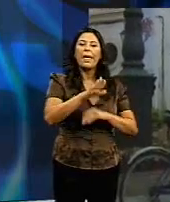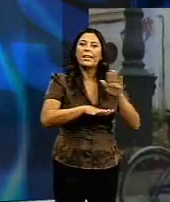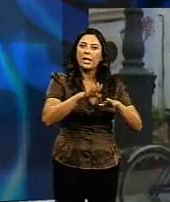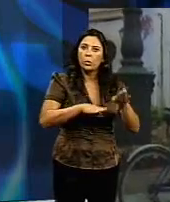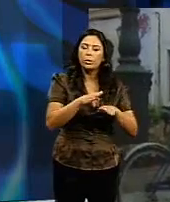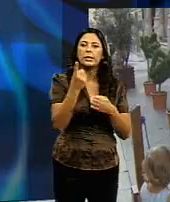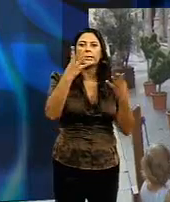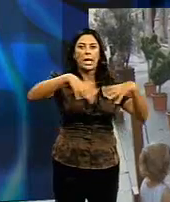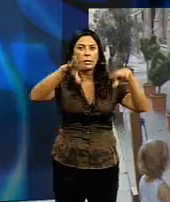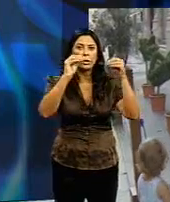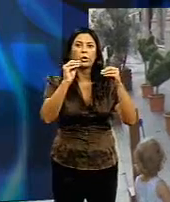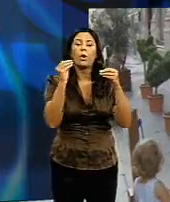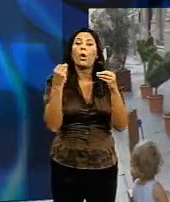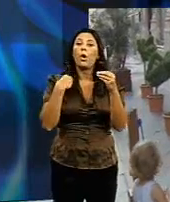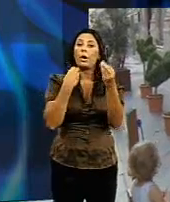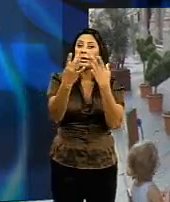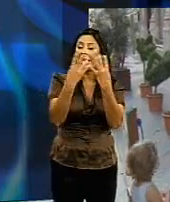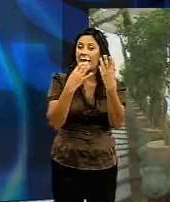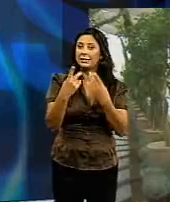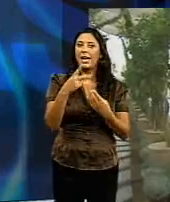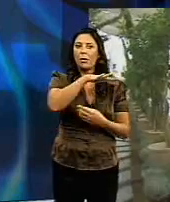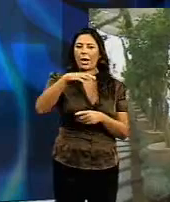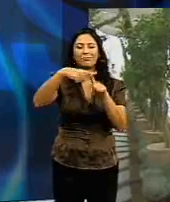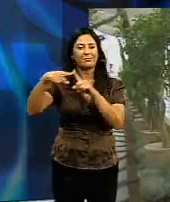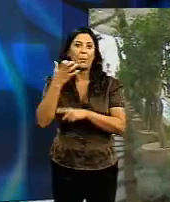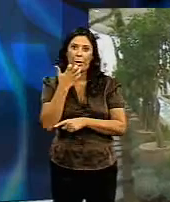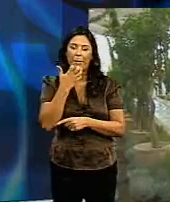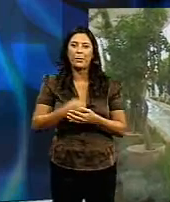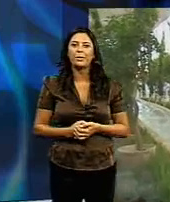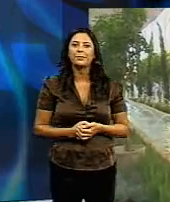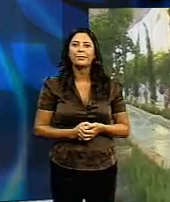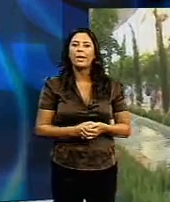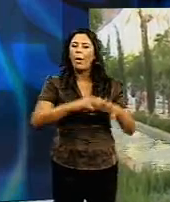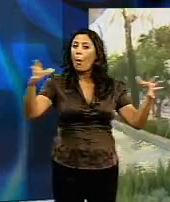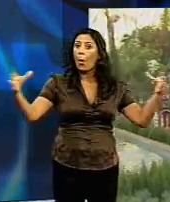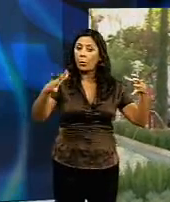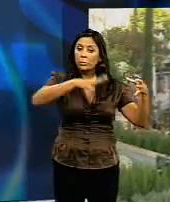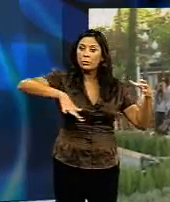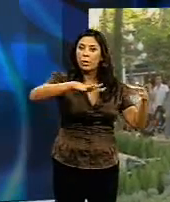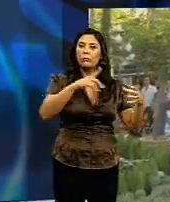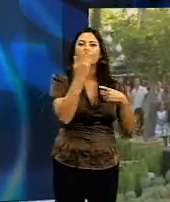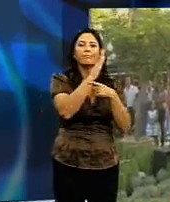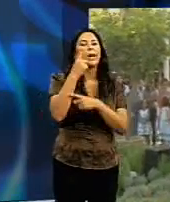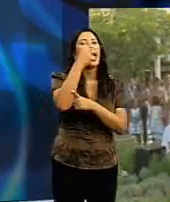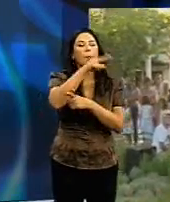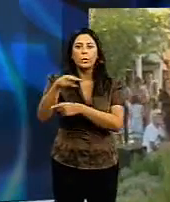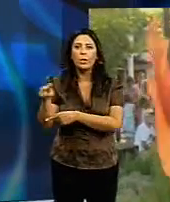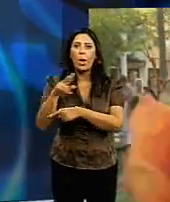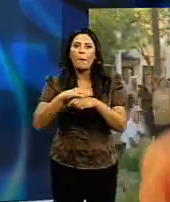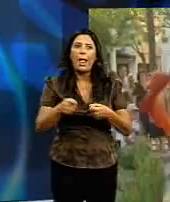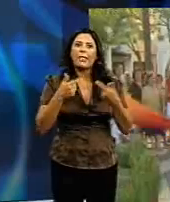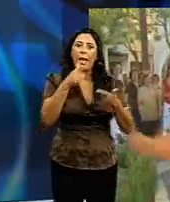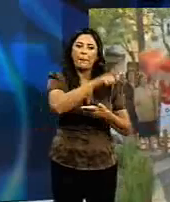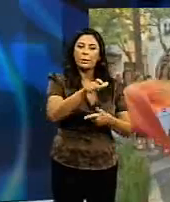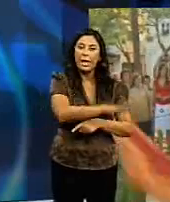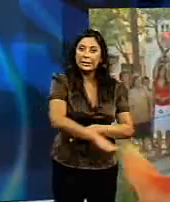Antonio o la Calle Ancha, algunos de ellos. En definitiva, un conjunto con el que completar esta exposición que despertó la imaginación de grandes